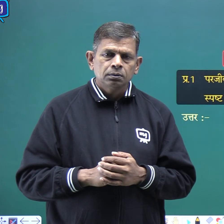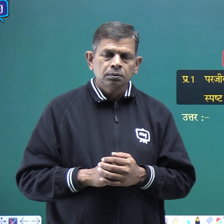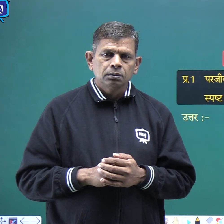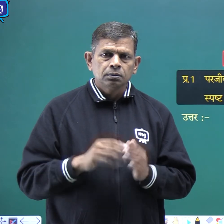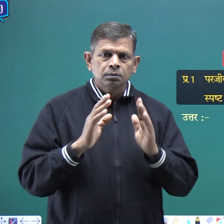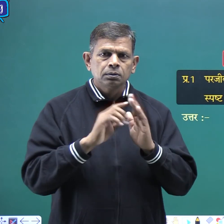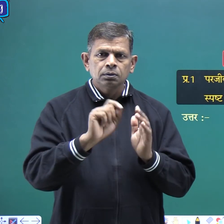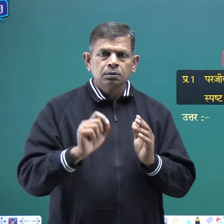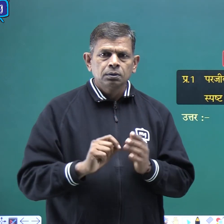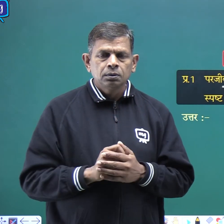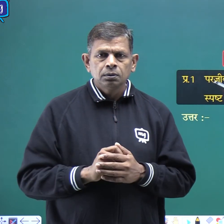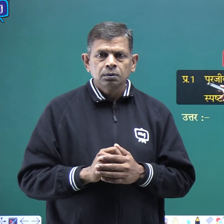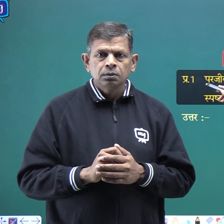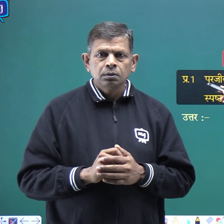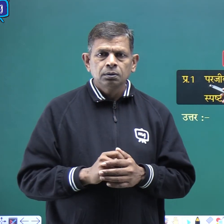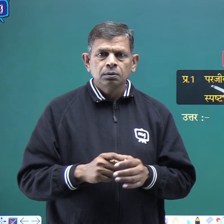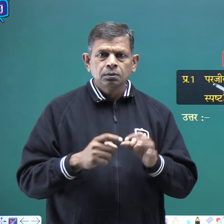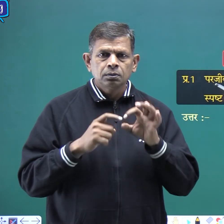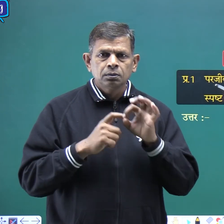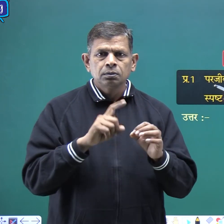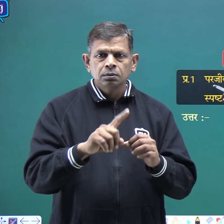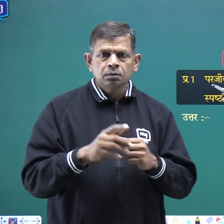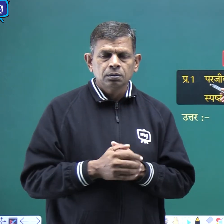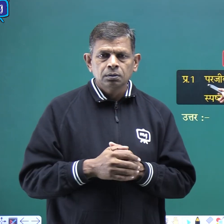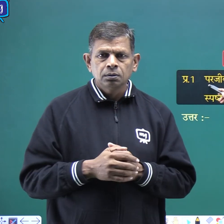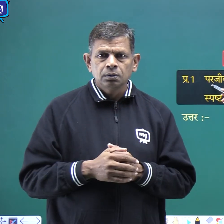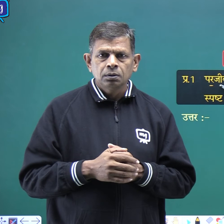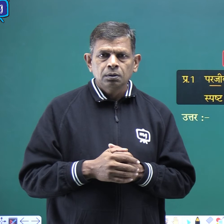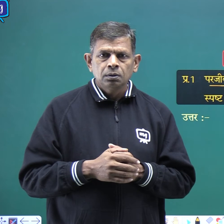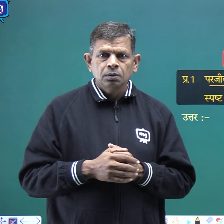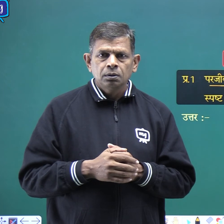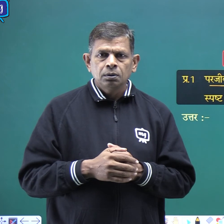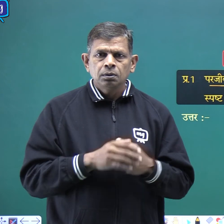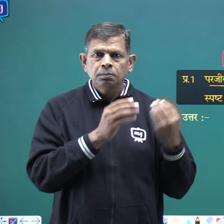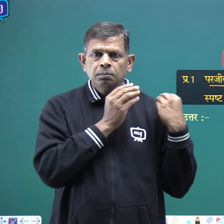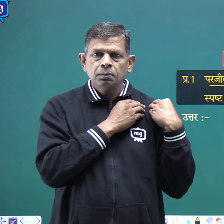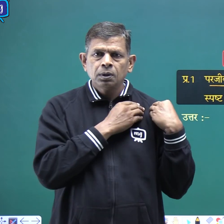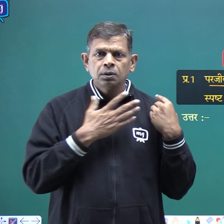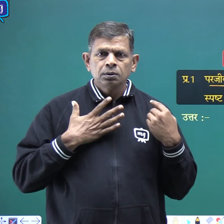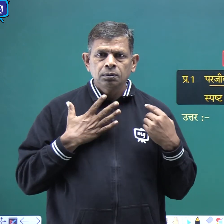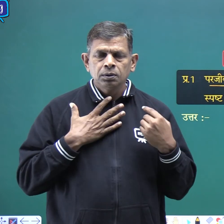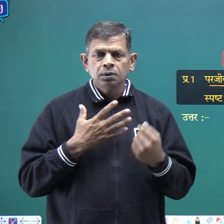गृह कार्य प्रश्न 1, परजीवी एवं